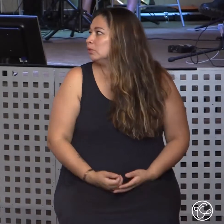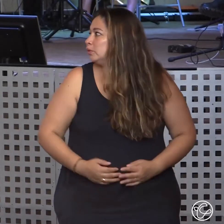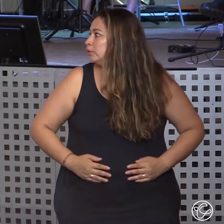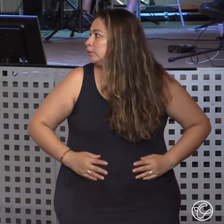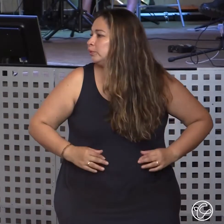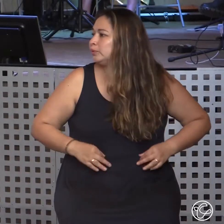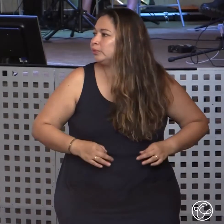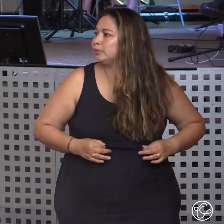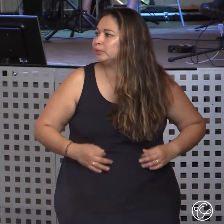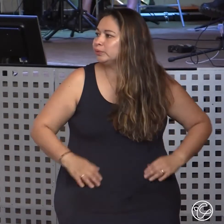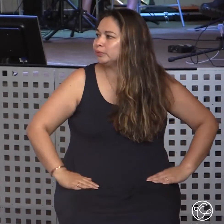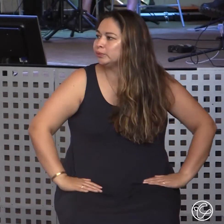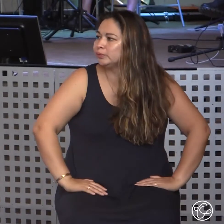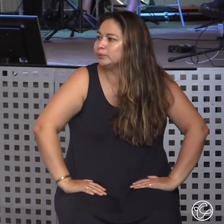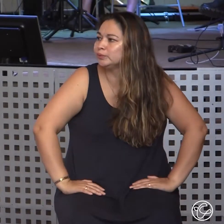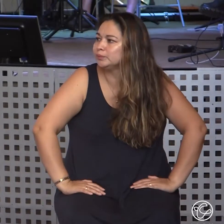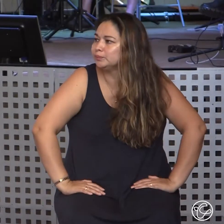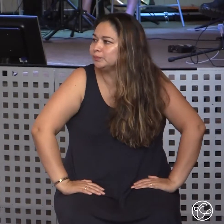tanto físicos.